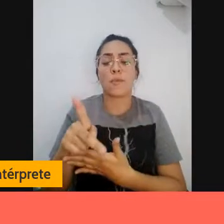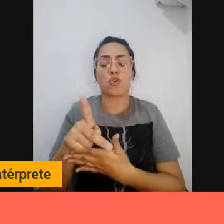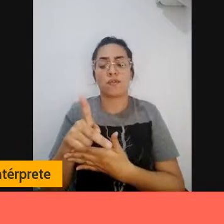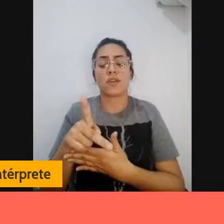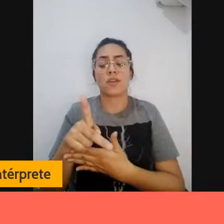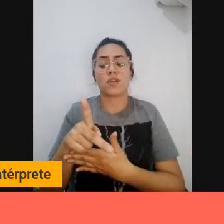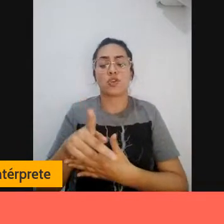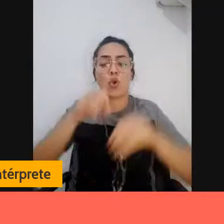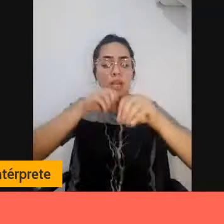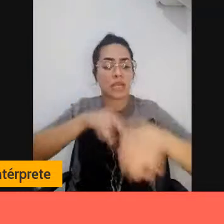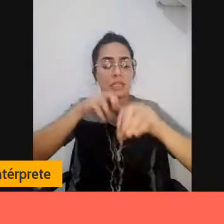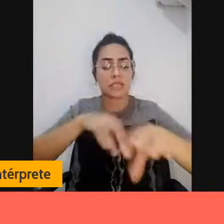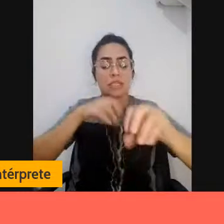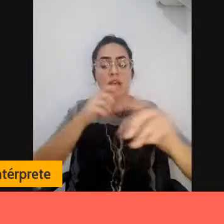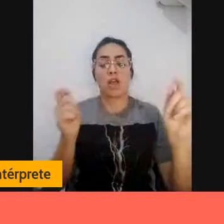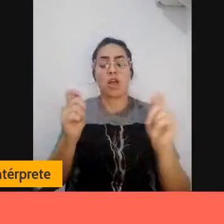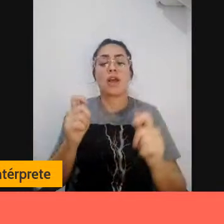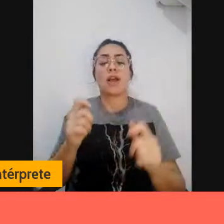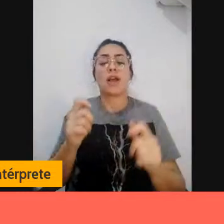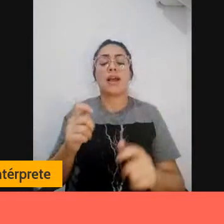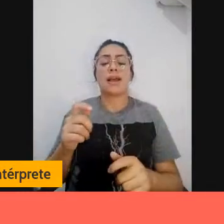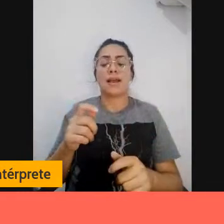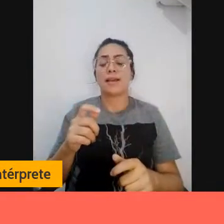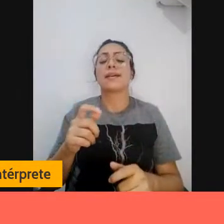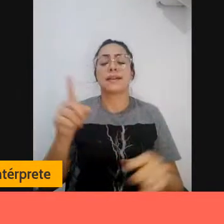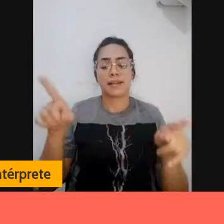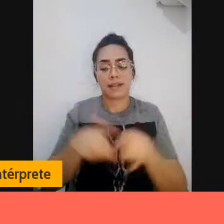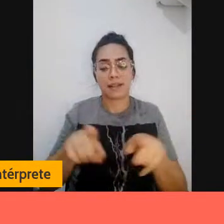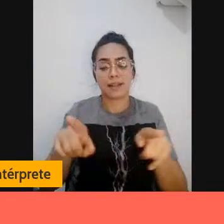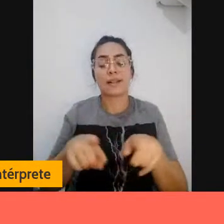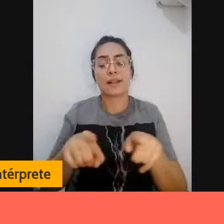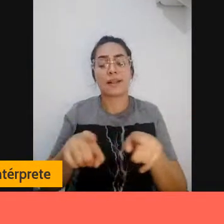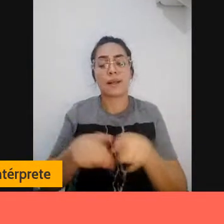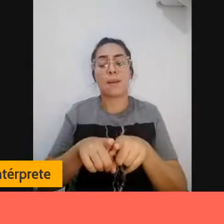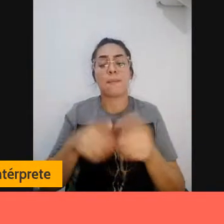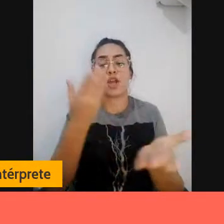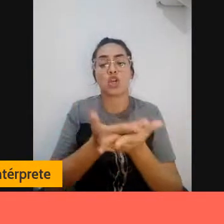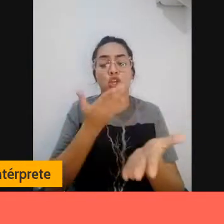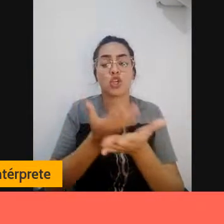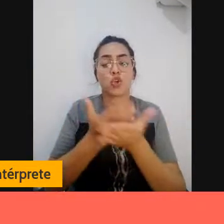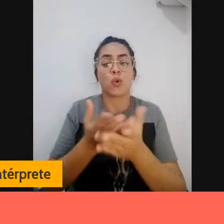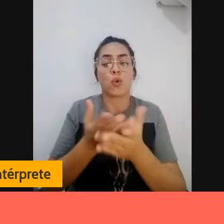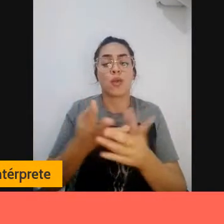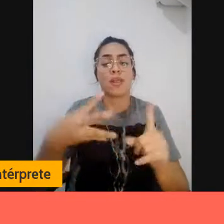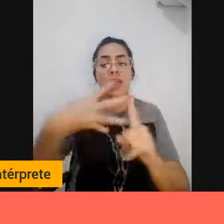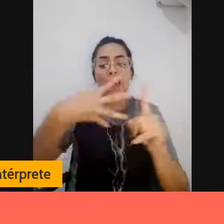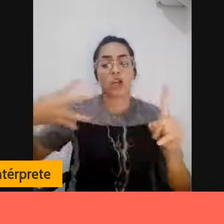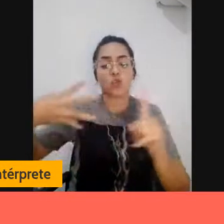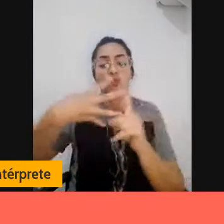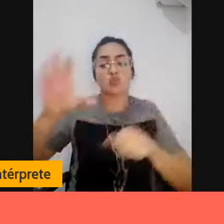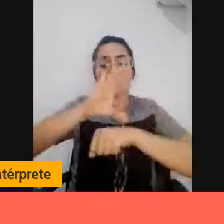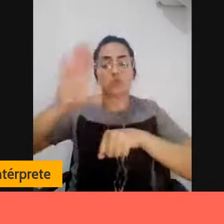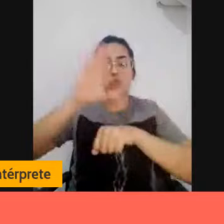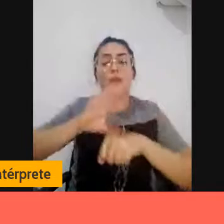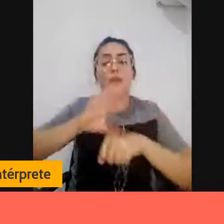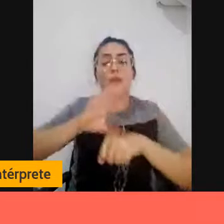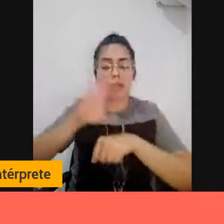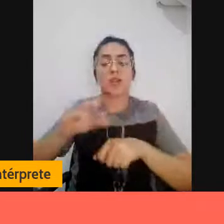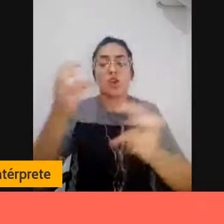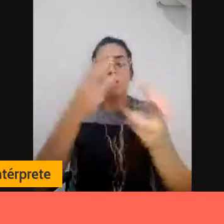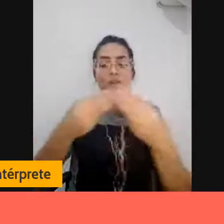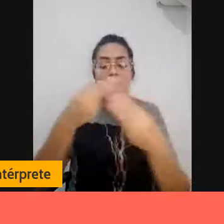alfabetizadores eram todos estudantes das licenciaturas do UFPB e, por esse trabalho,